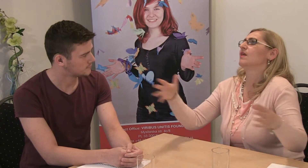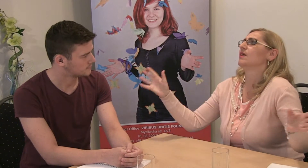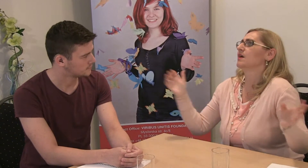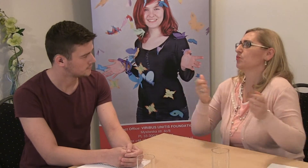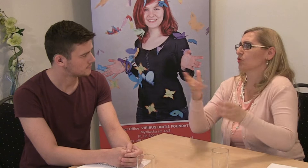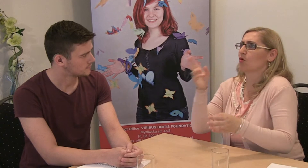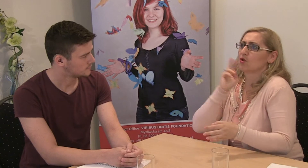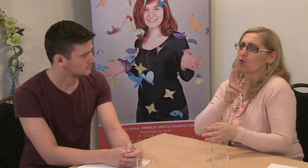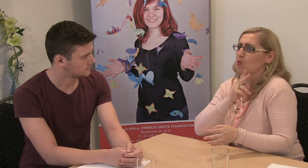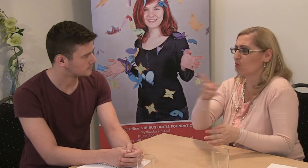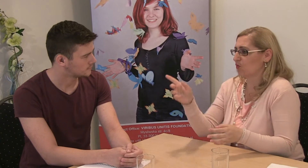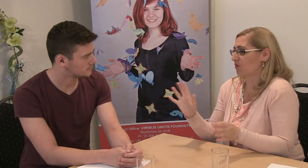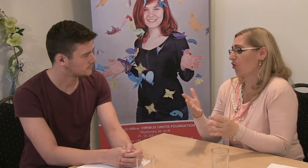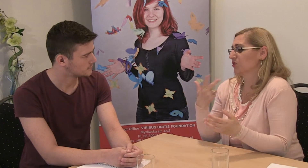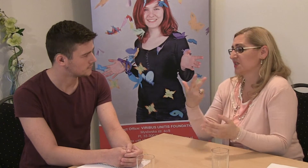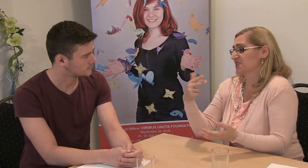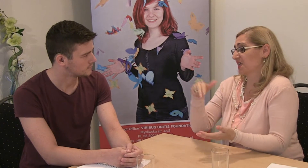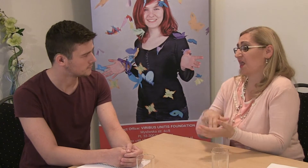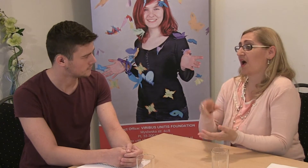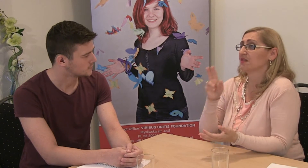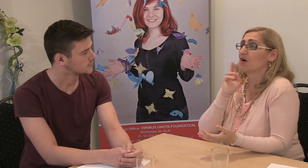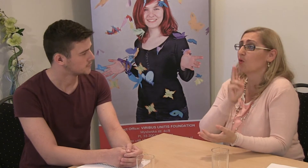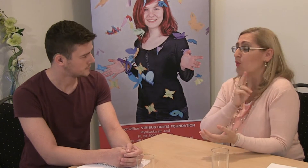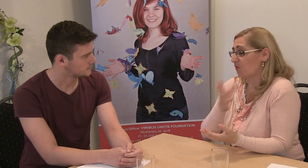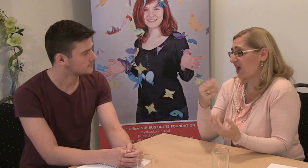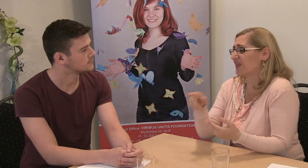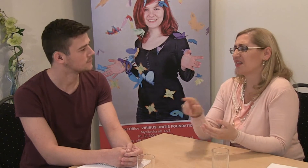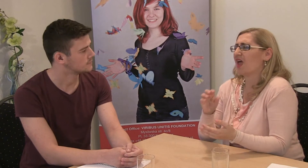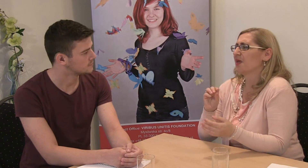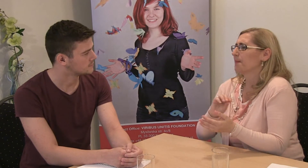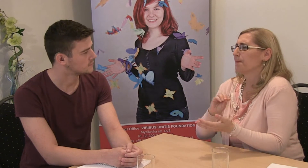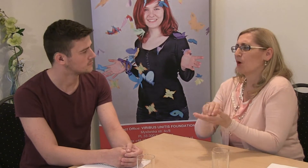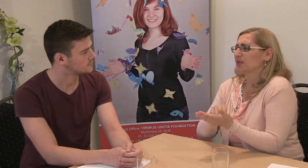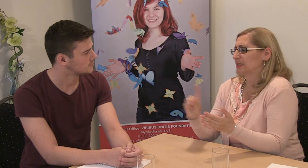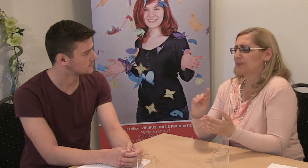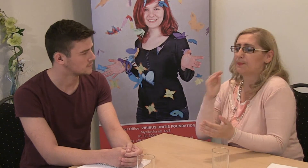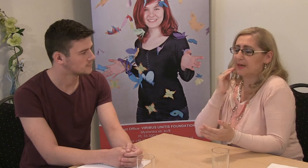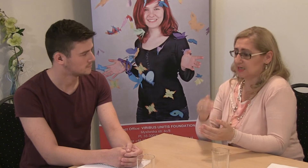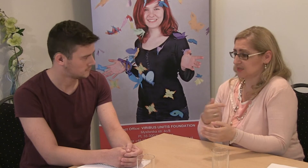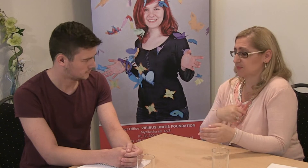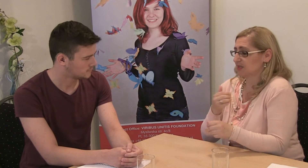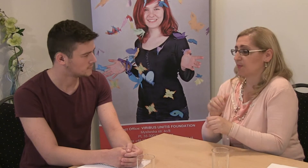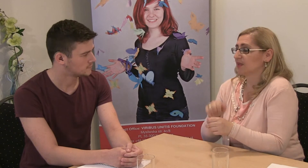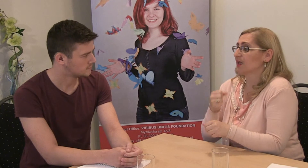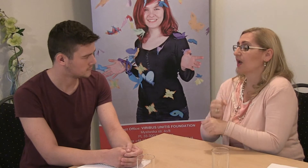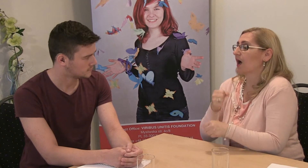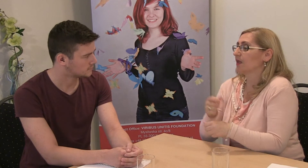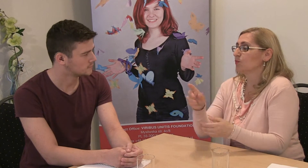44 udruženja u Srbiji. Ima dosta gluvih, oko 30.000 gluvih. Po podacima, precizne podatke